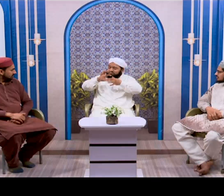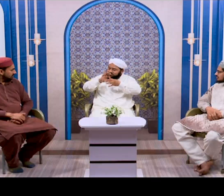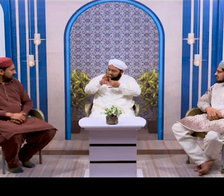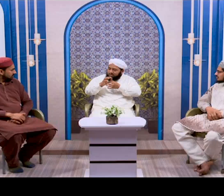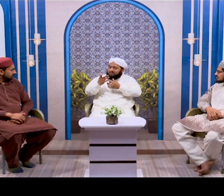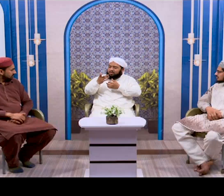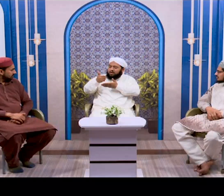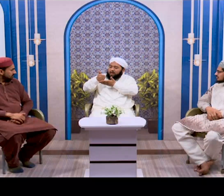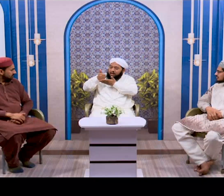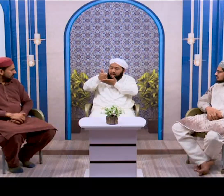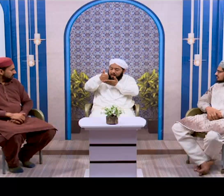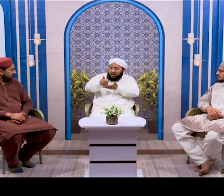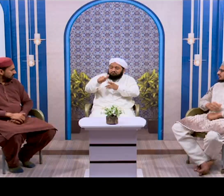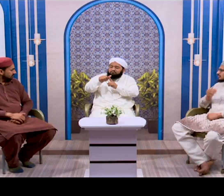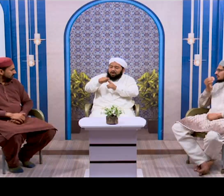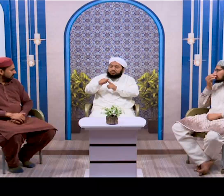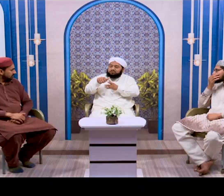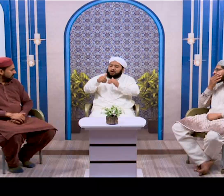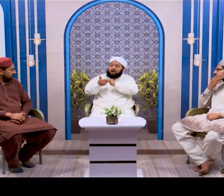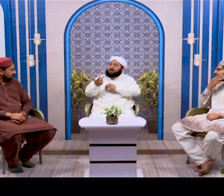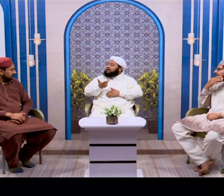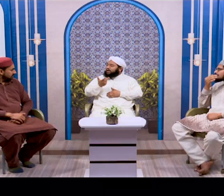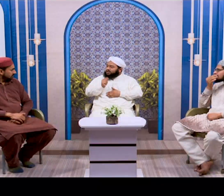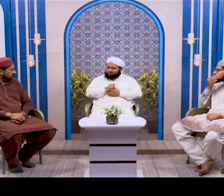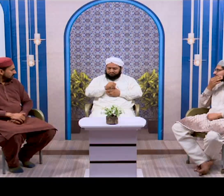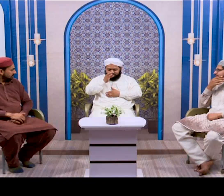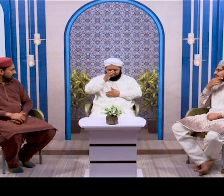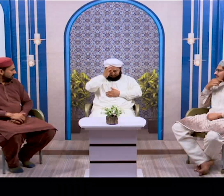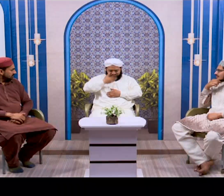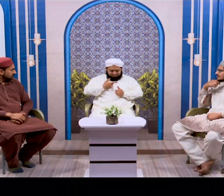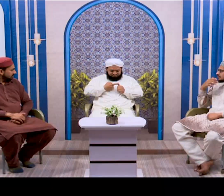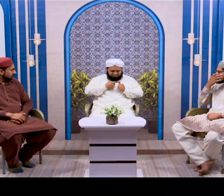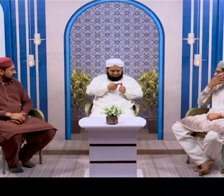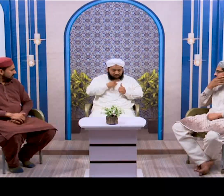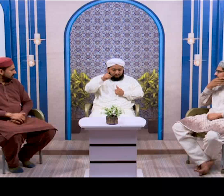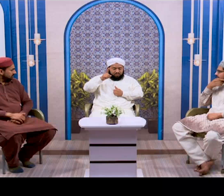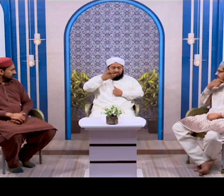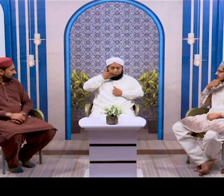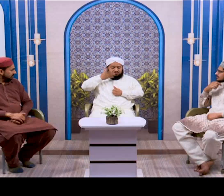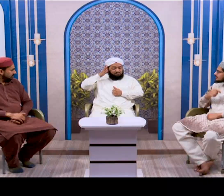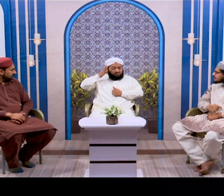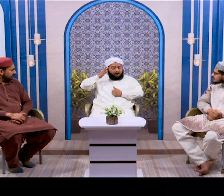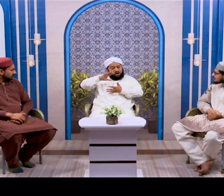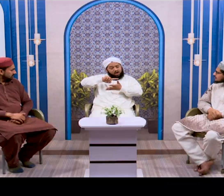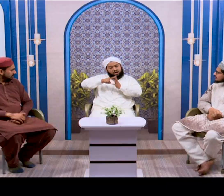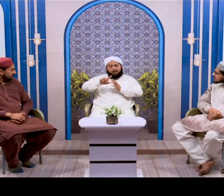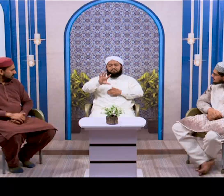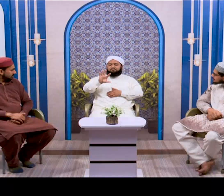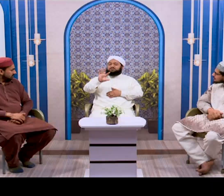پر کیا فرض کیا ہے۔ میں نے انہیں بتایا کہ اللہ پاک نے مجھ پر 50 نمازیں فرض کی ہیں۔ آپ کہنے